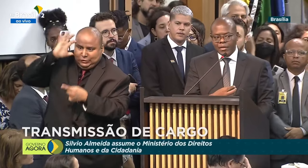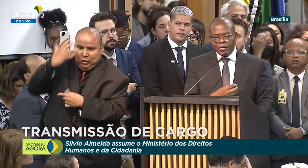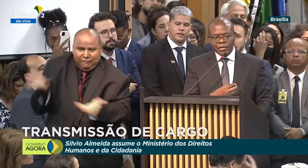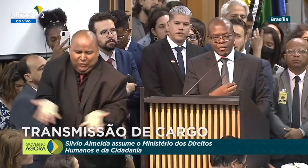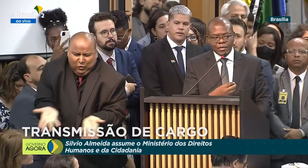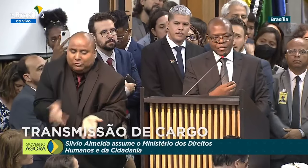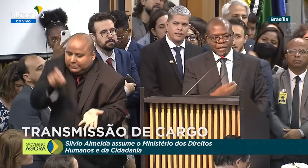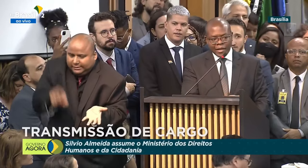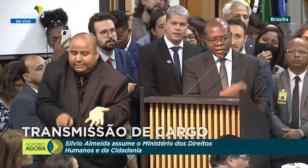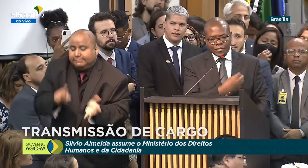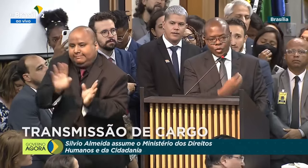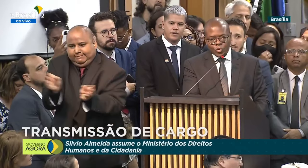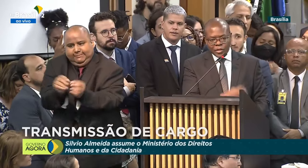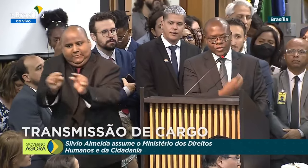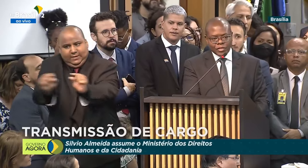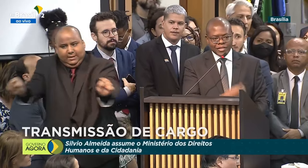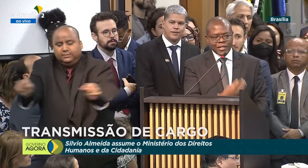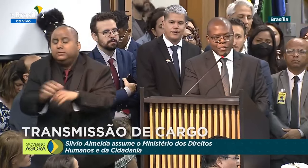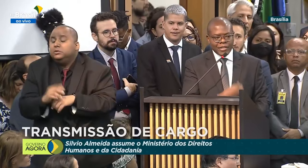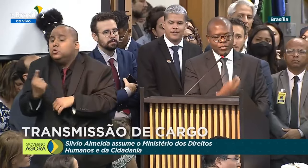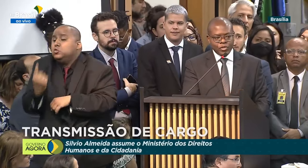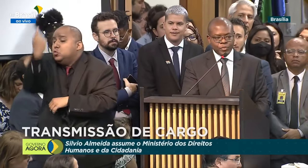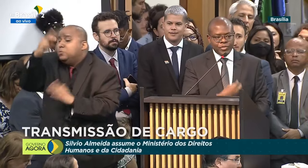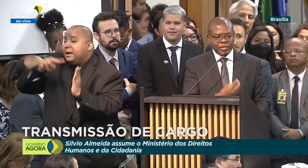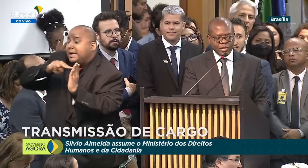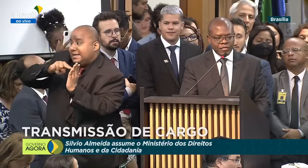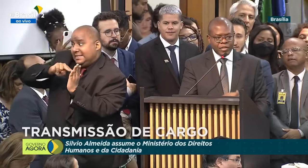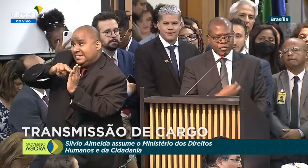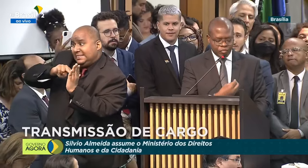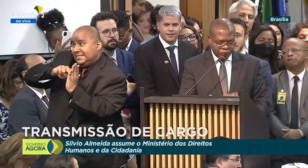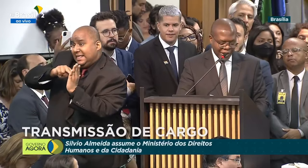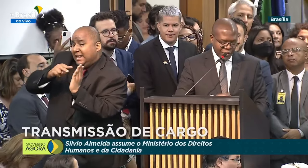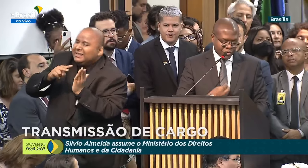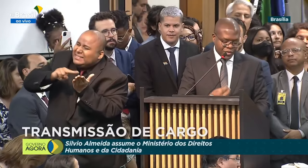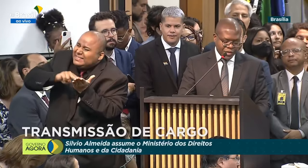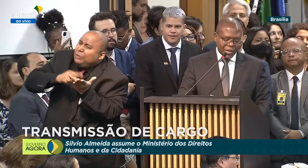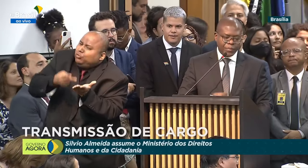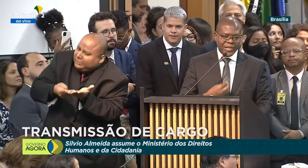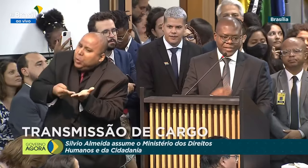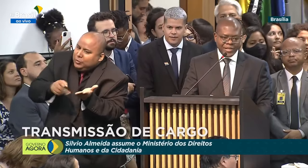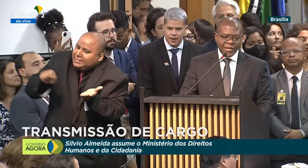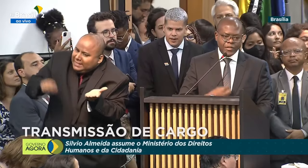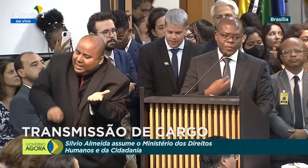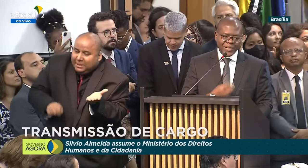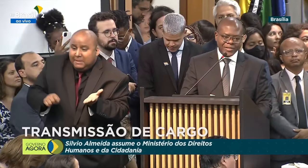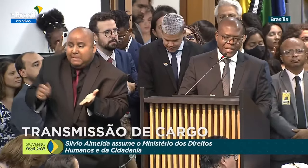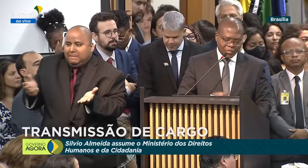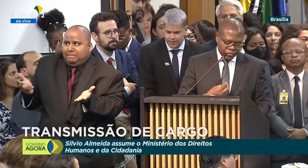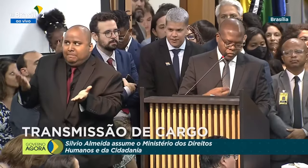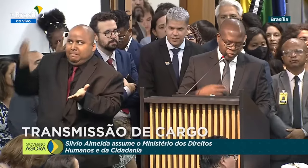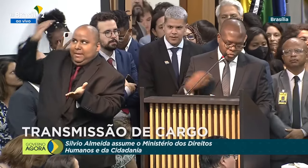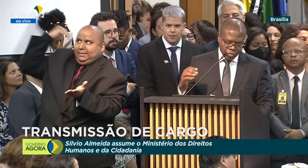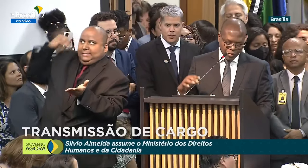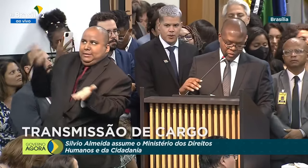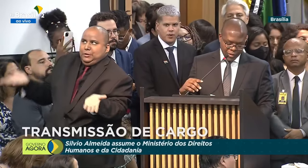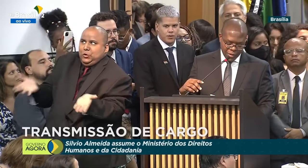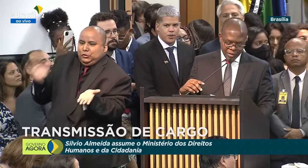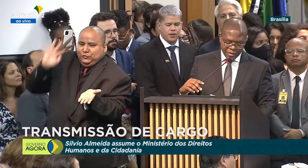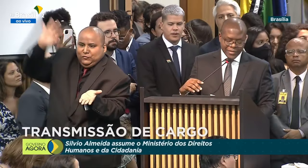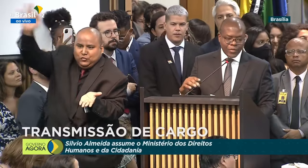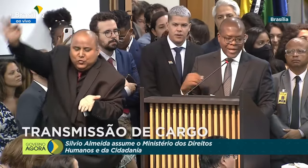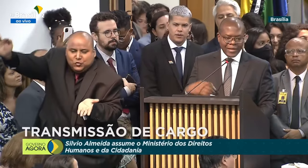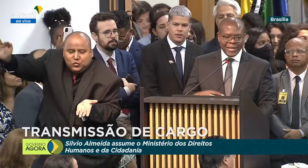que tem como uma das suas interpretações possíveis o fato de que presente passado e futuro